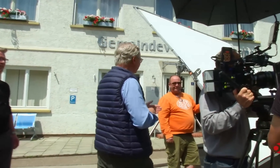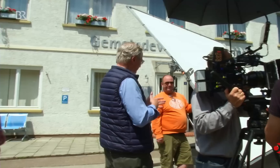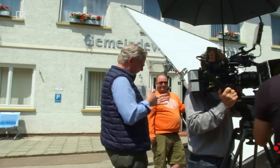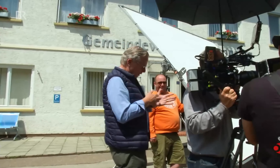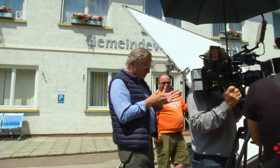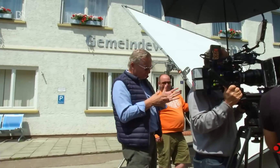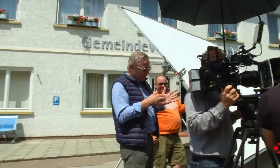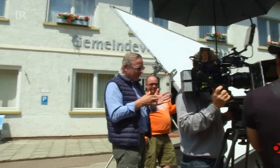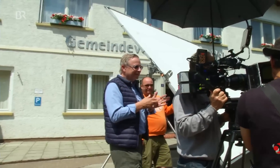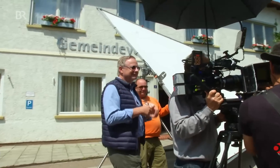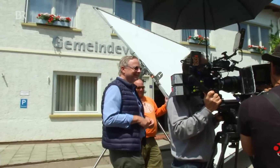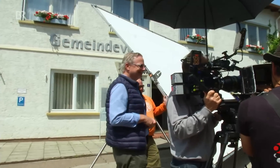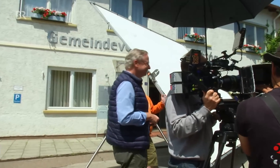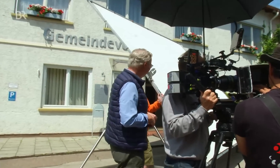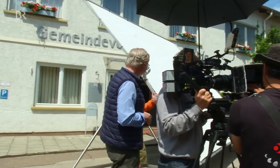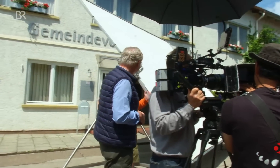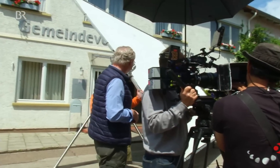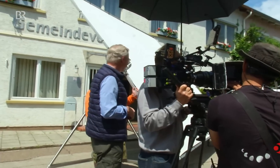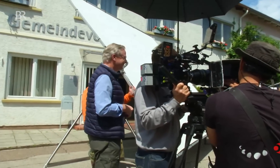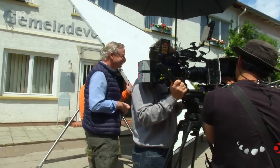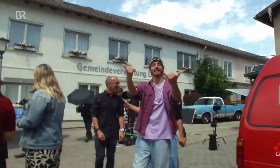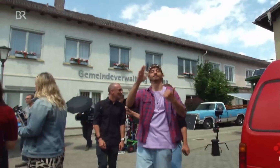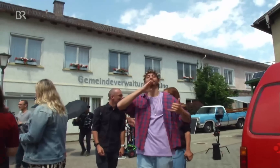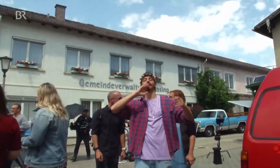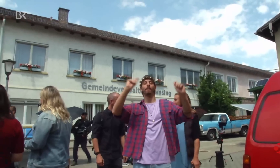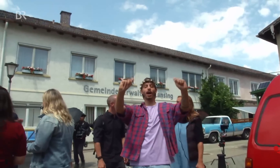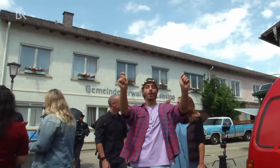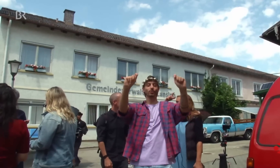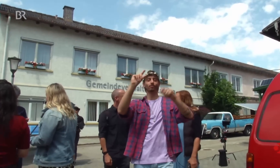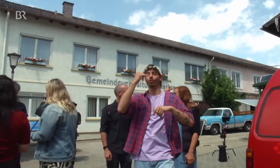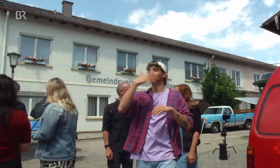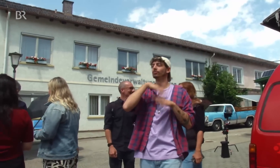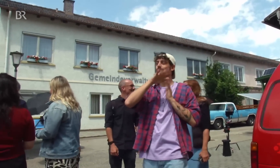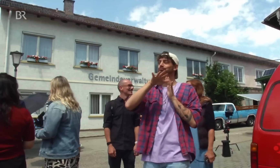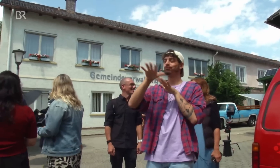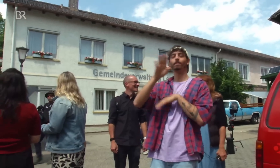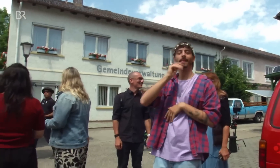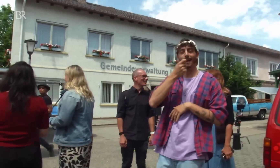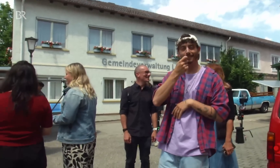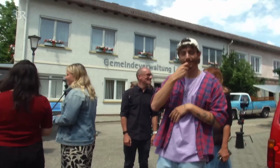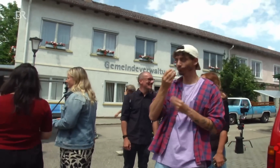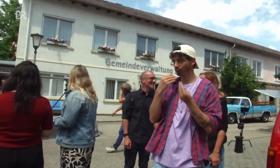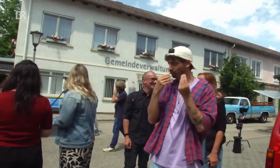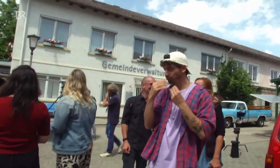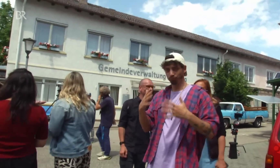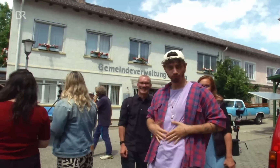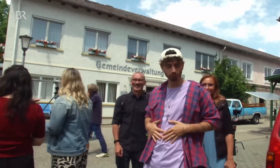Kontrolle. Mittagspause. Das heißt, wir gehen jetzt zum Essen und wenn der Bauch